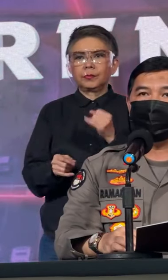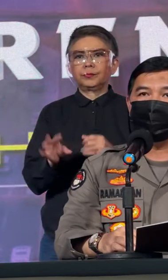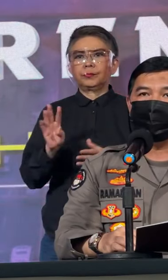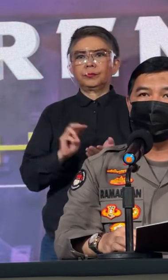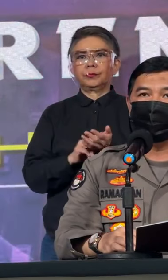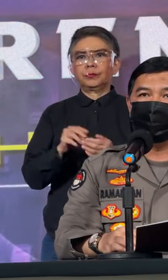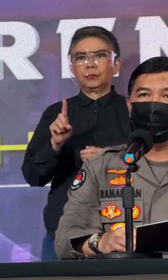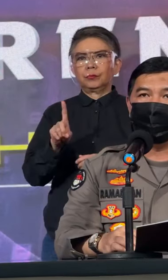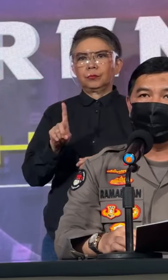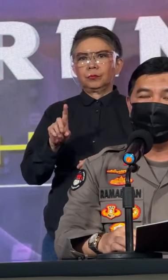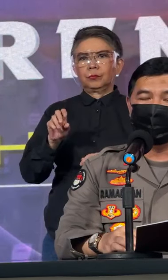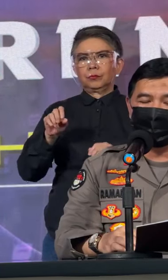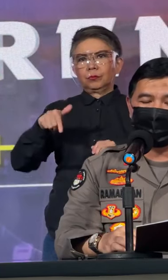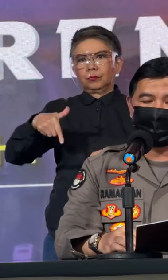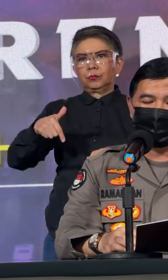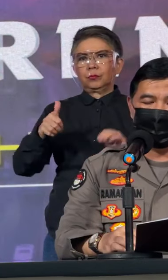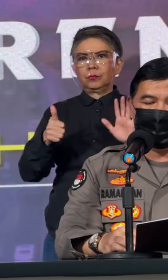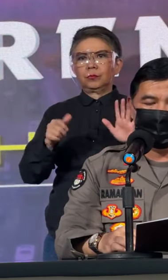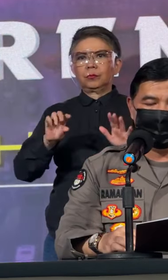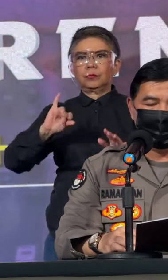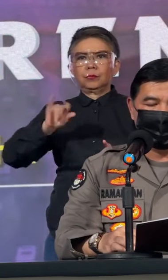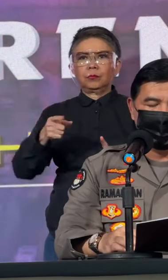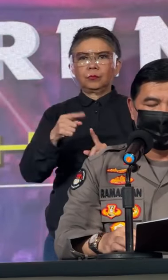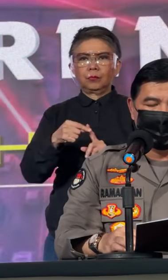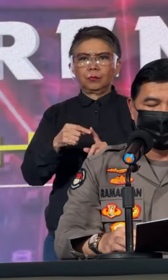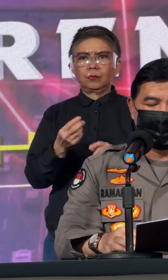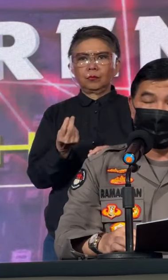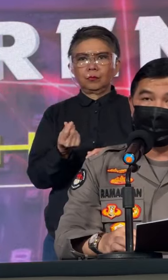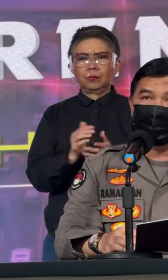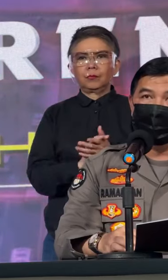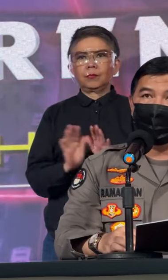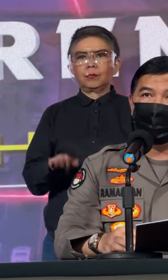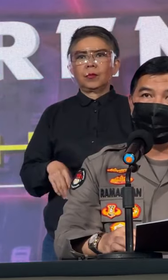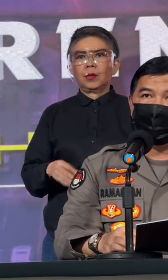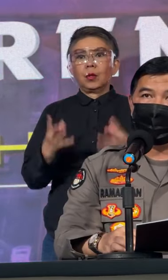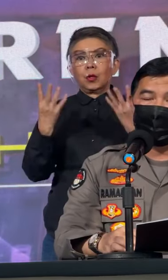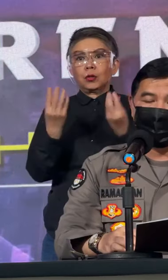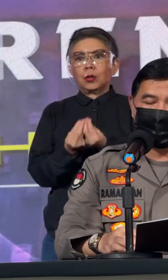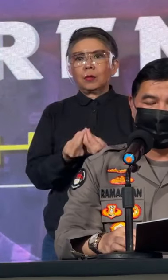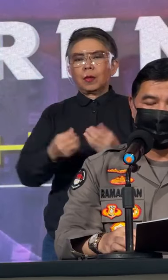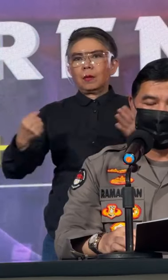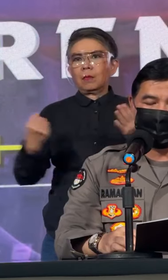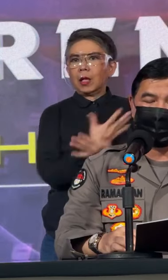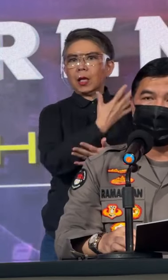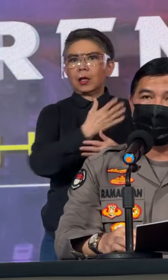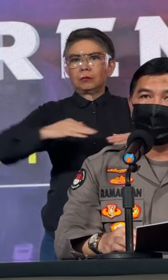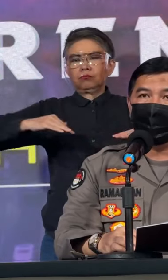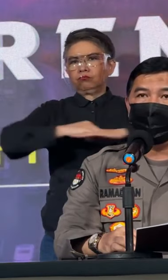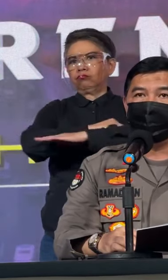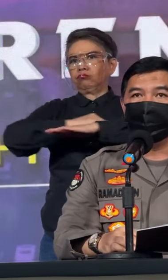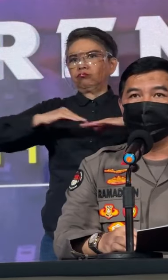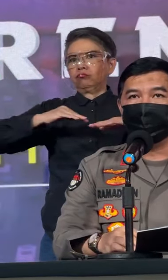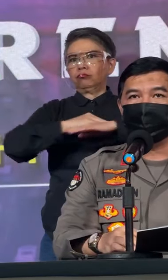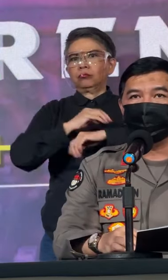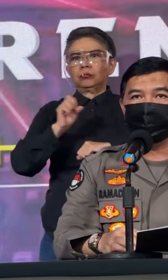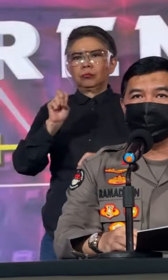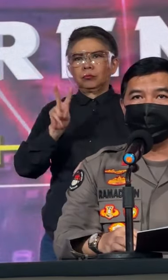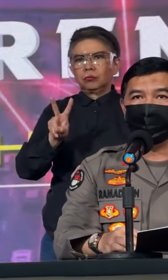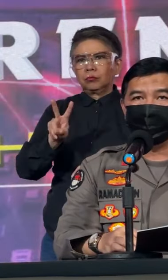sebesar 176 juta rupiah, sedangkan jumlah pelanggaran lalu lintas